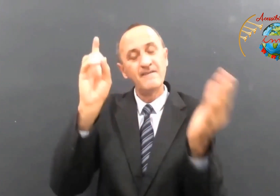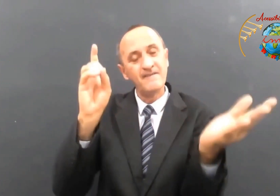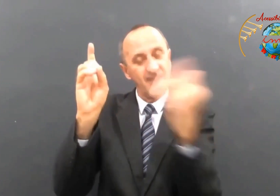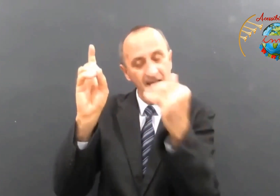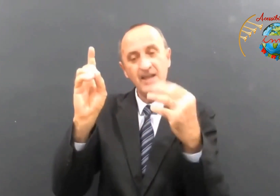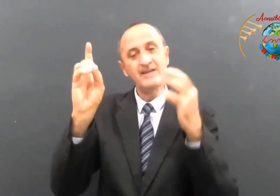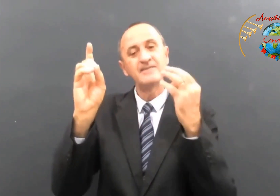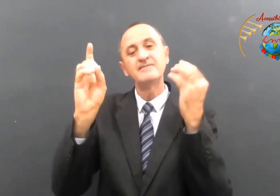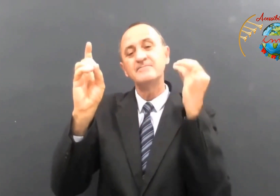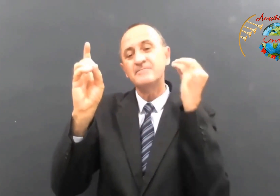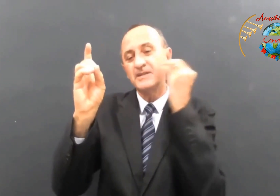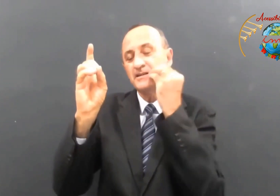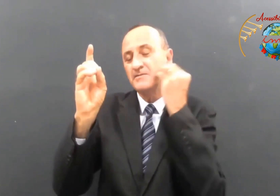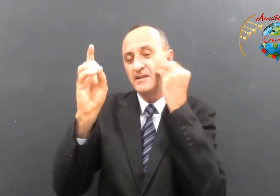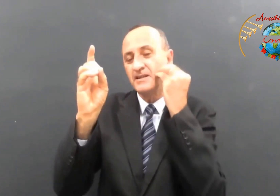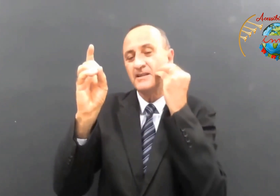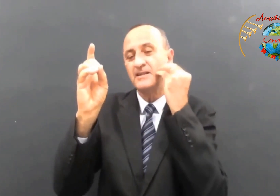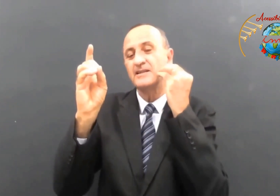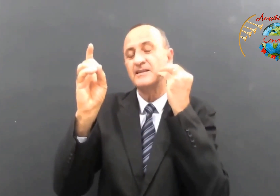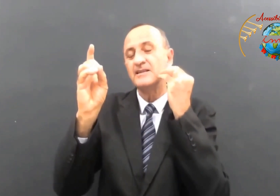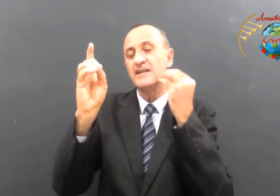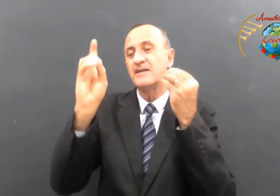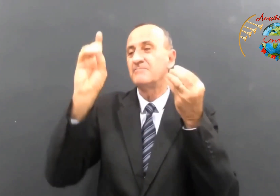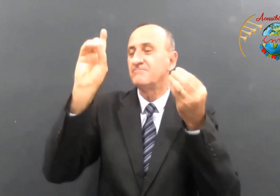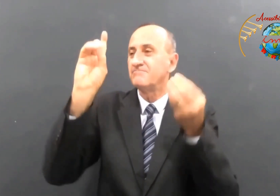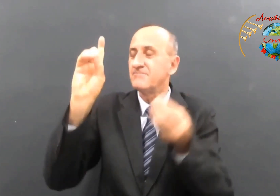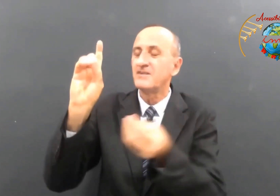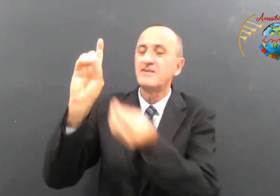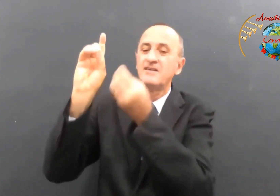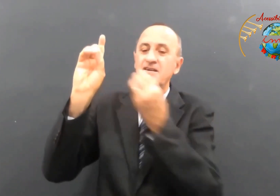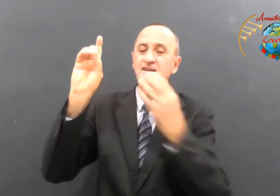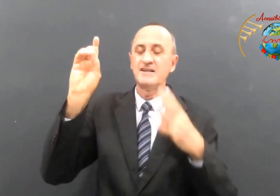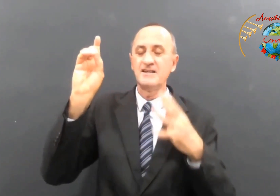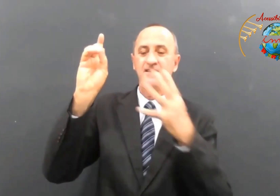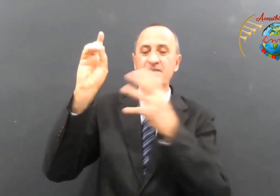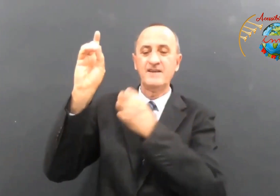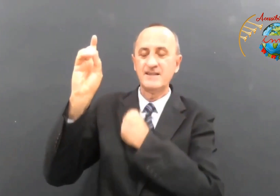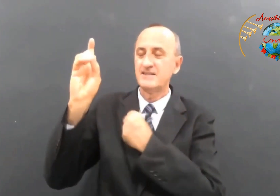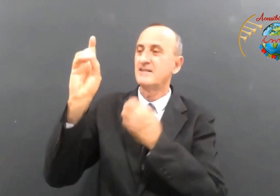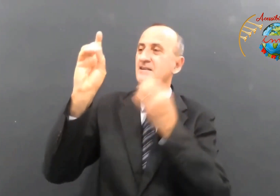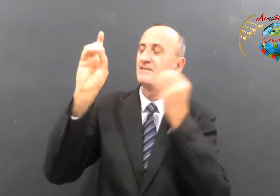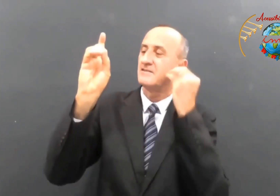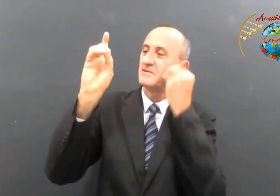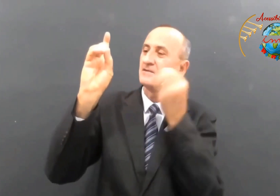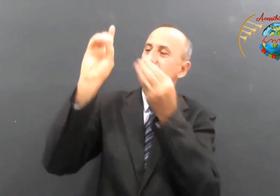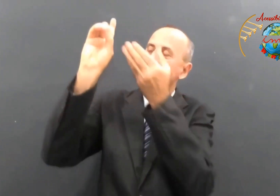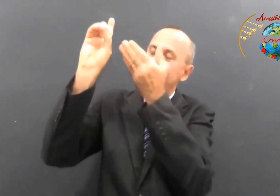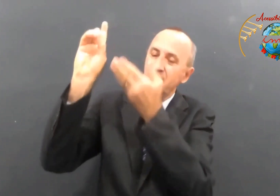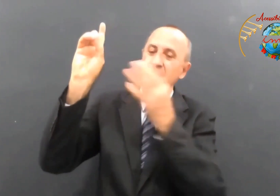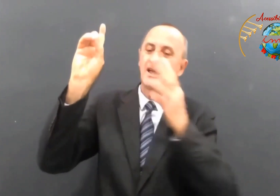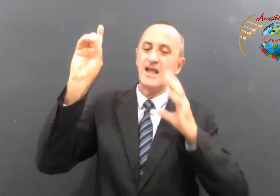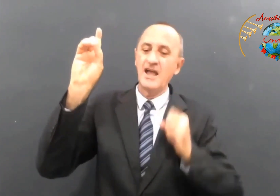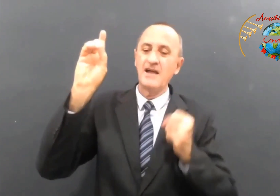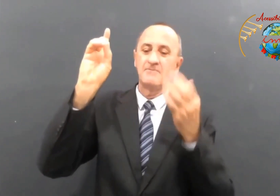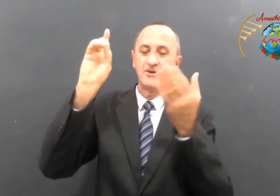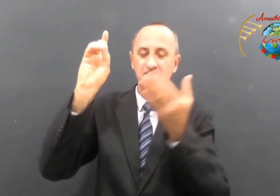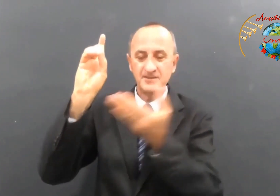ter experiências. Venha ter experiências de salvação, experiências do amor de